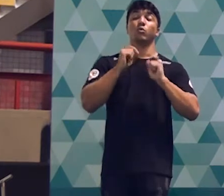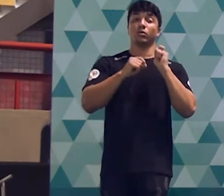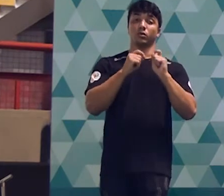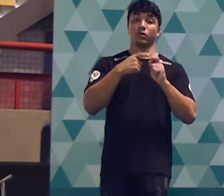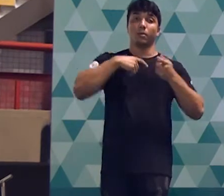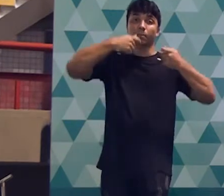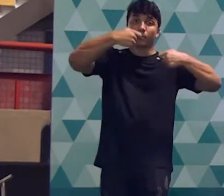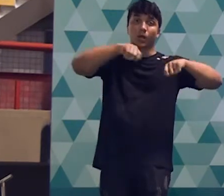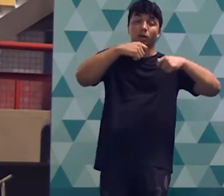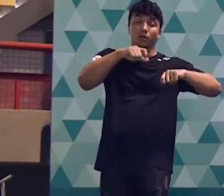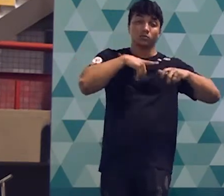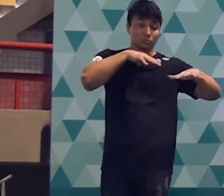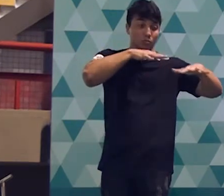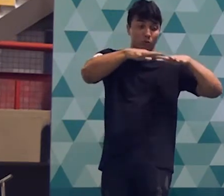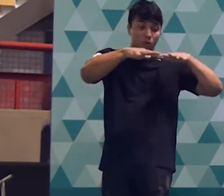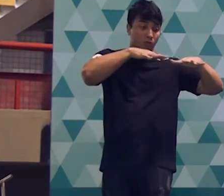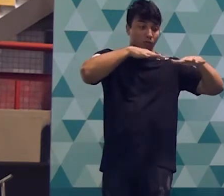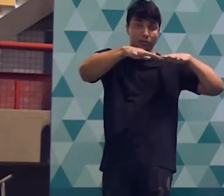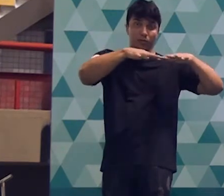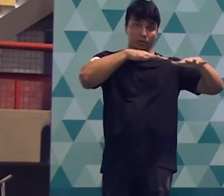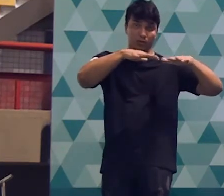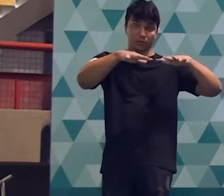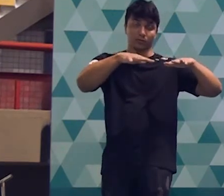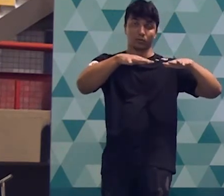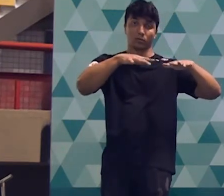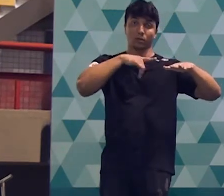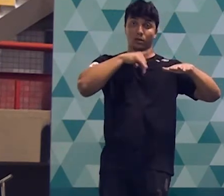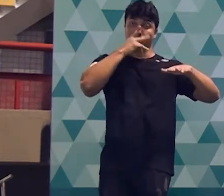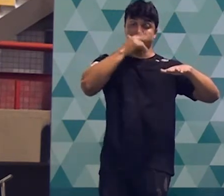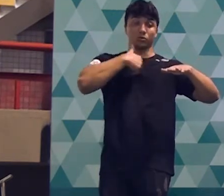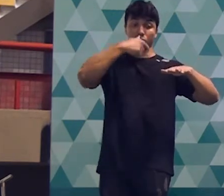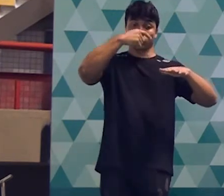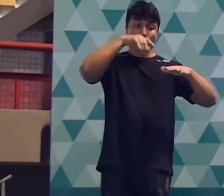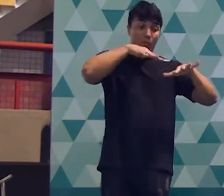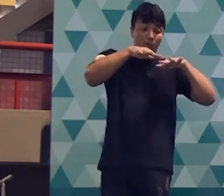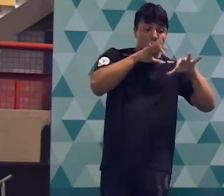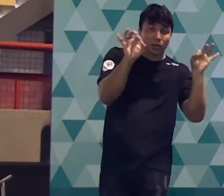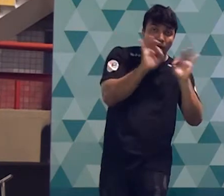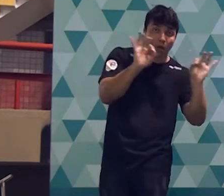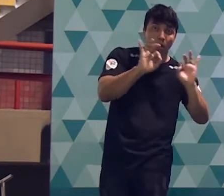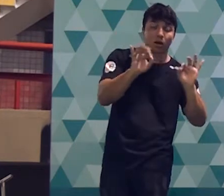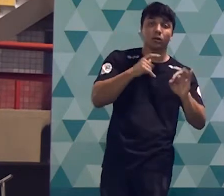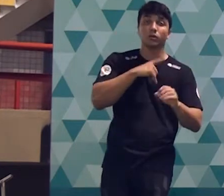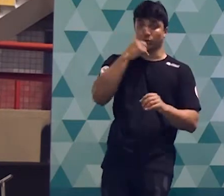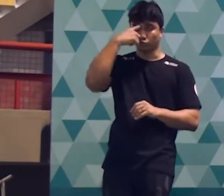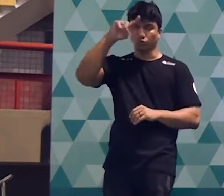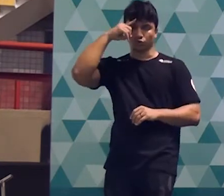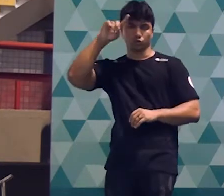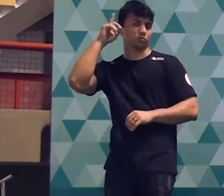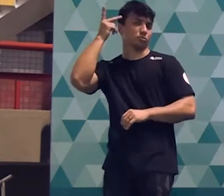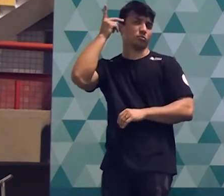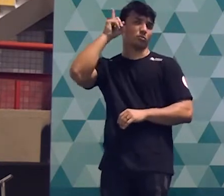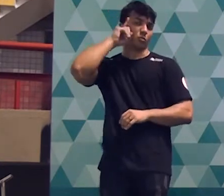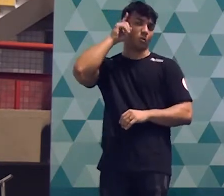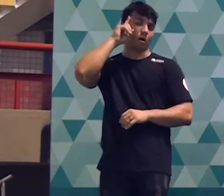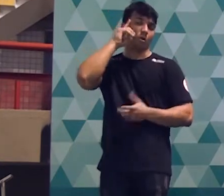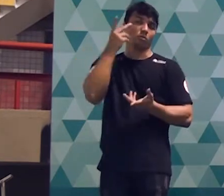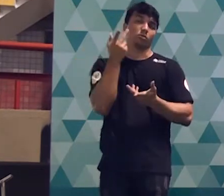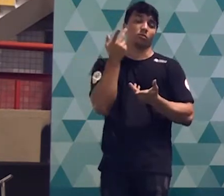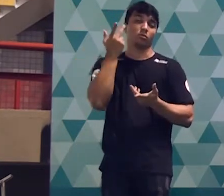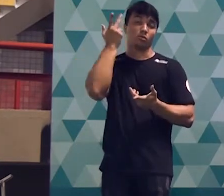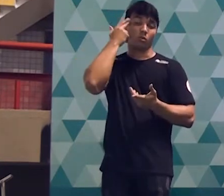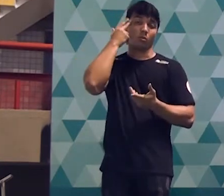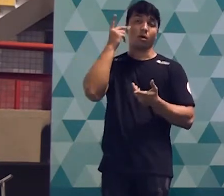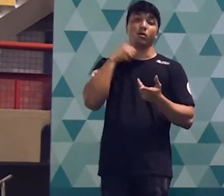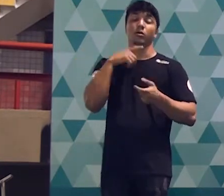temos necessidade de movimento. E que se nós não fizermos esses movimentos no dia a dia, naturalmente, a gente